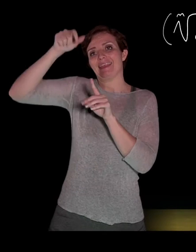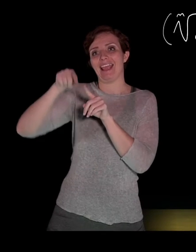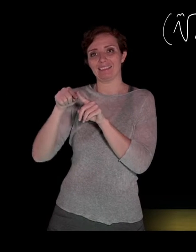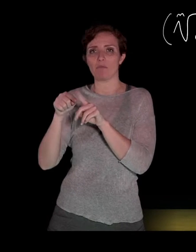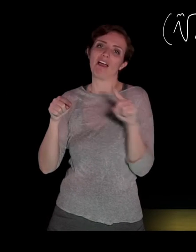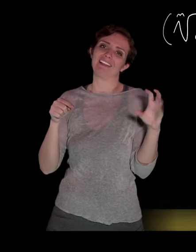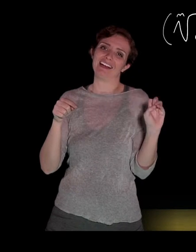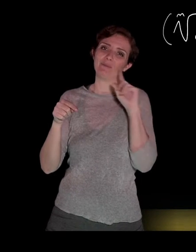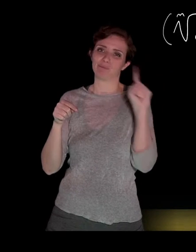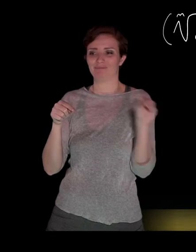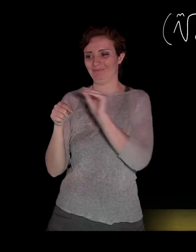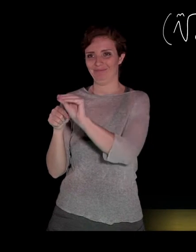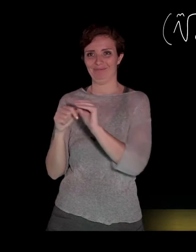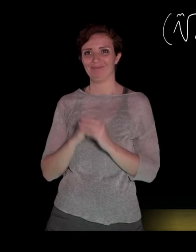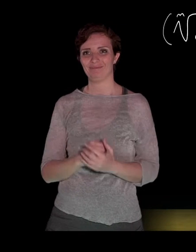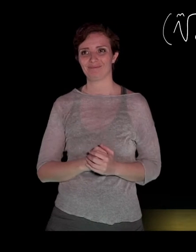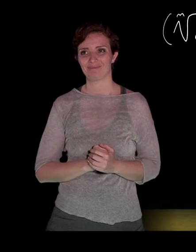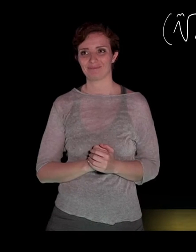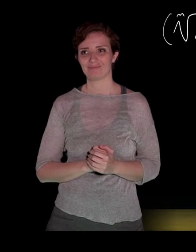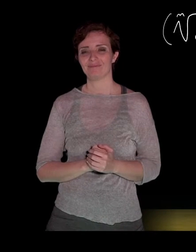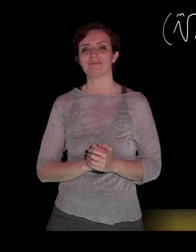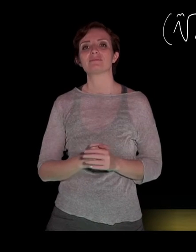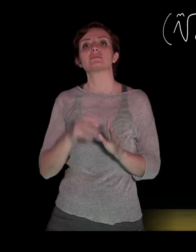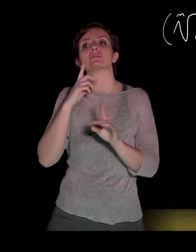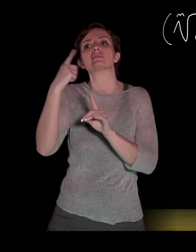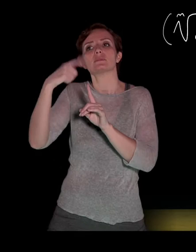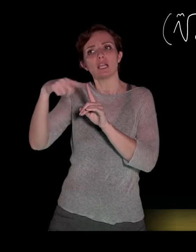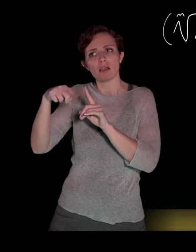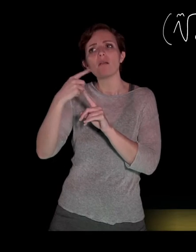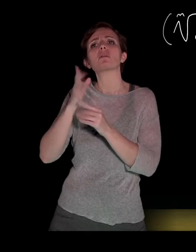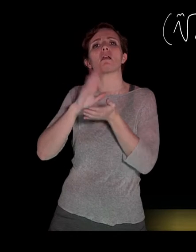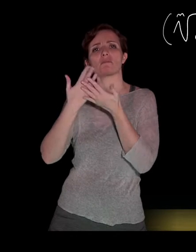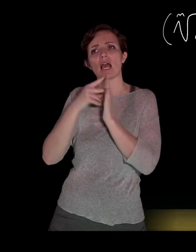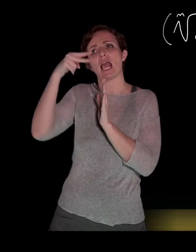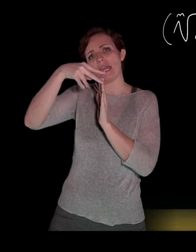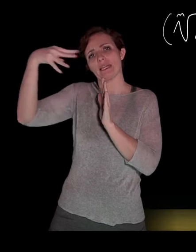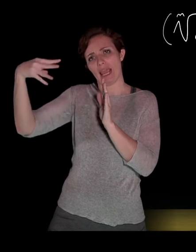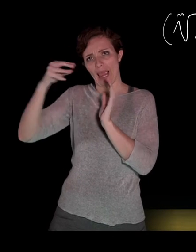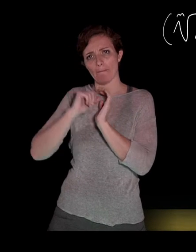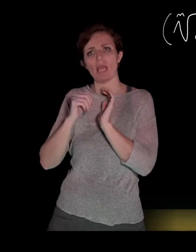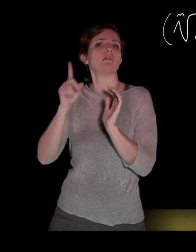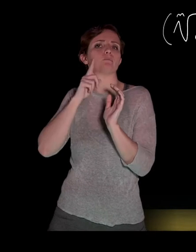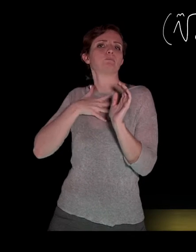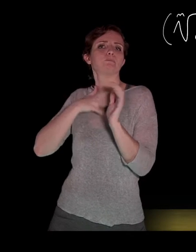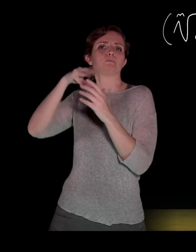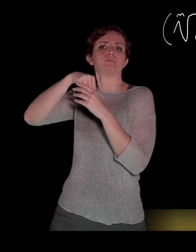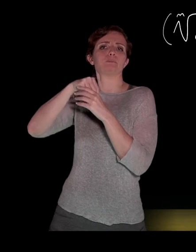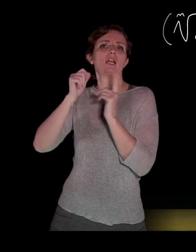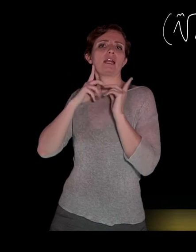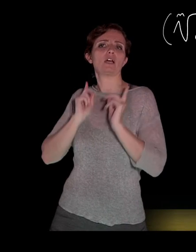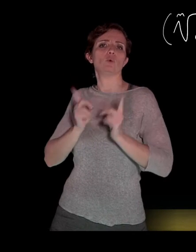questo è vero perenne ed emme appartenente sempre ai numeri naturali meno lo zero e per